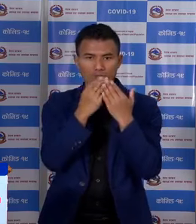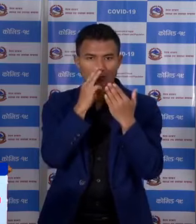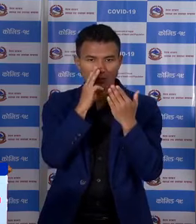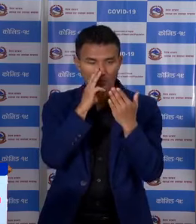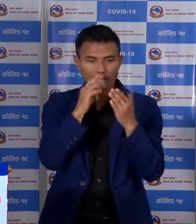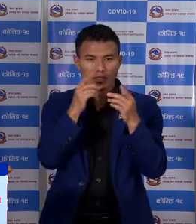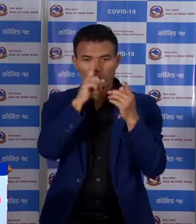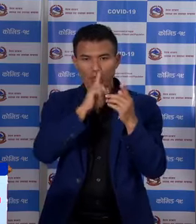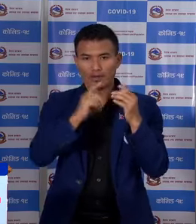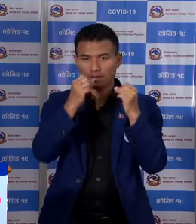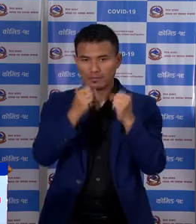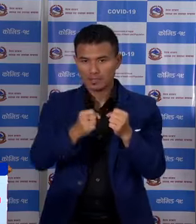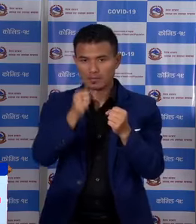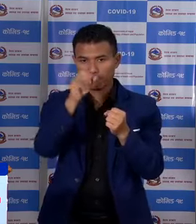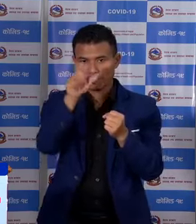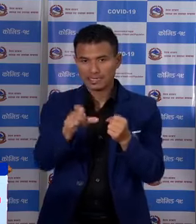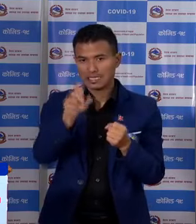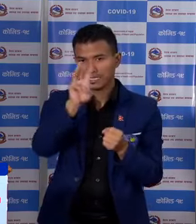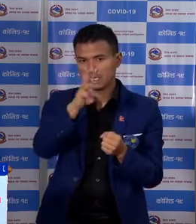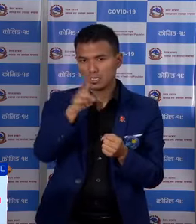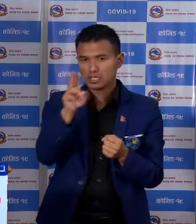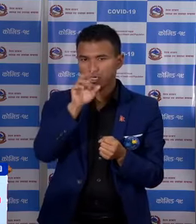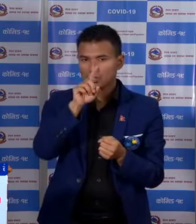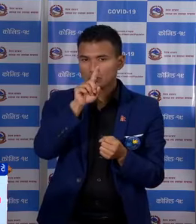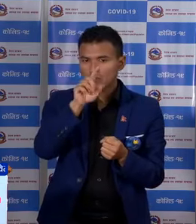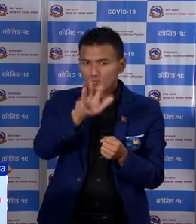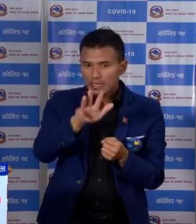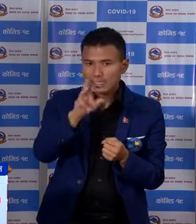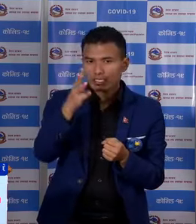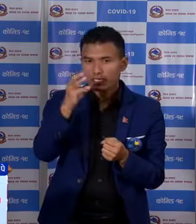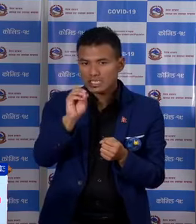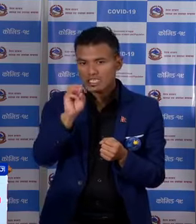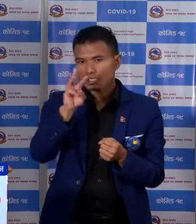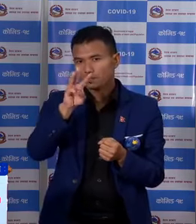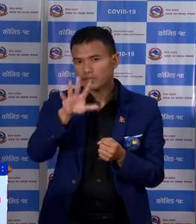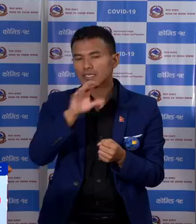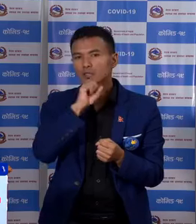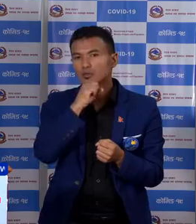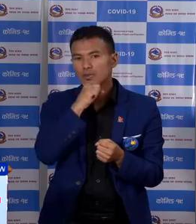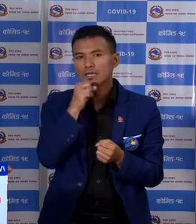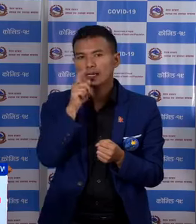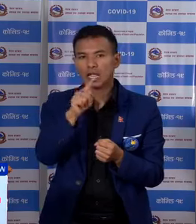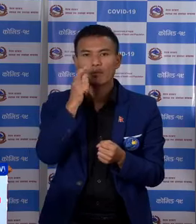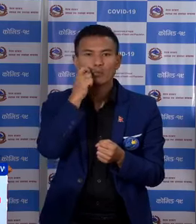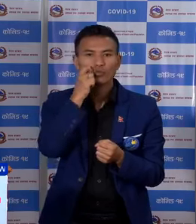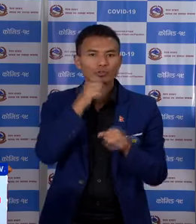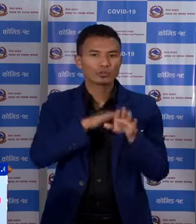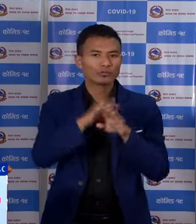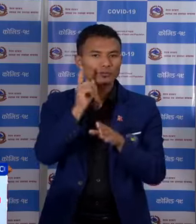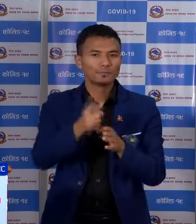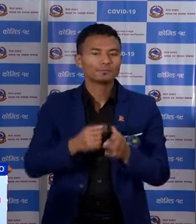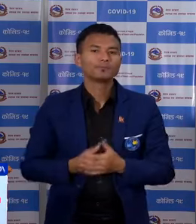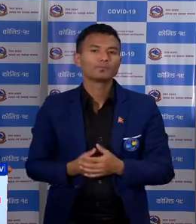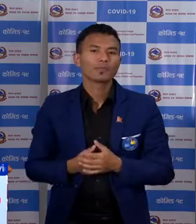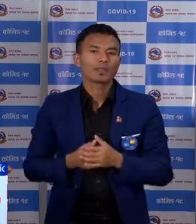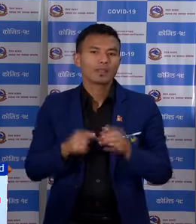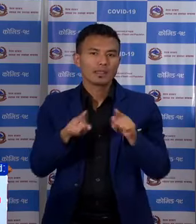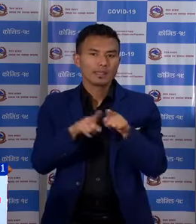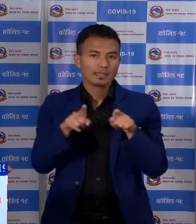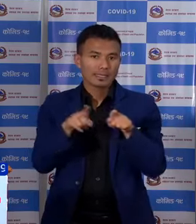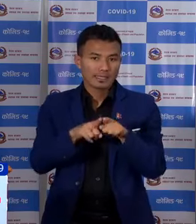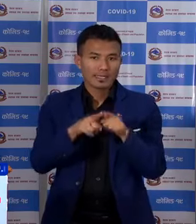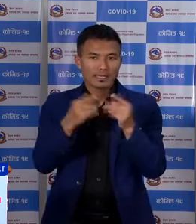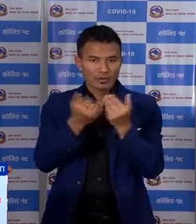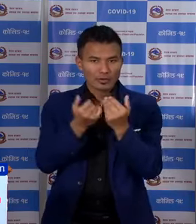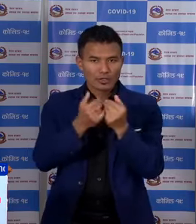रहेका तीन जाना बेक्तियारू जो 29 पर्षिया 30 पर्षिया रव 25 पर्षिया पुरुश हरू उनुँछ तेसे गरी